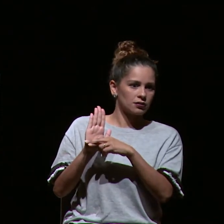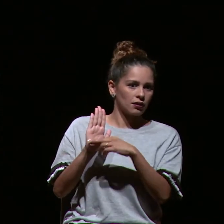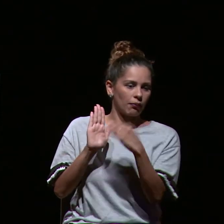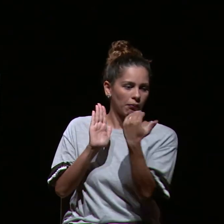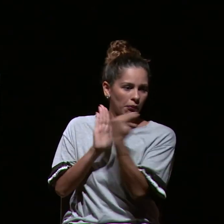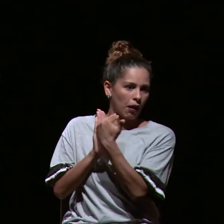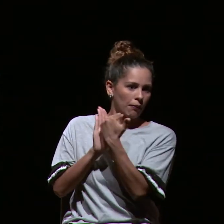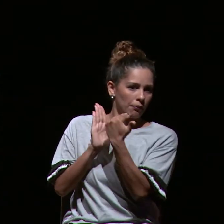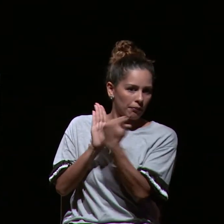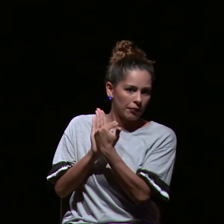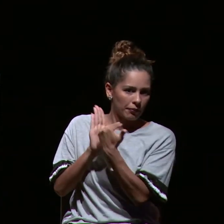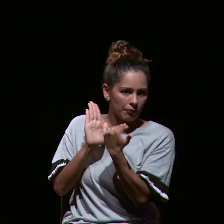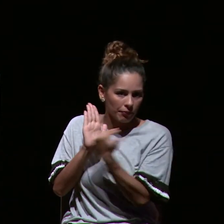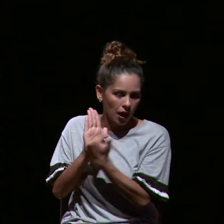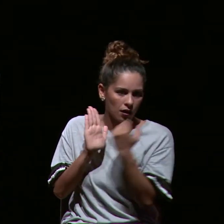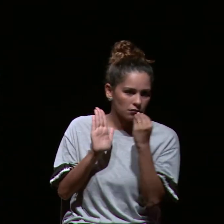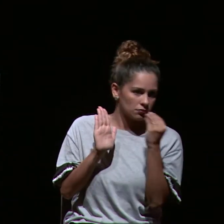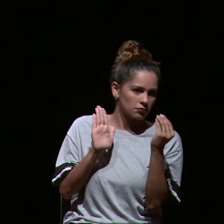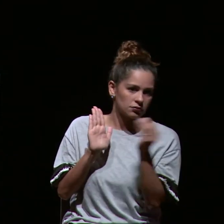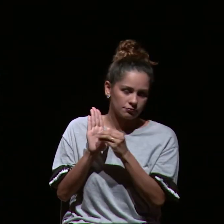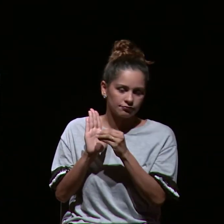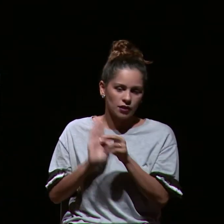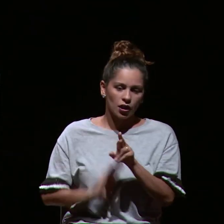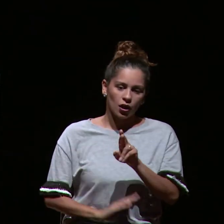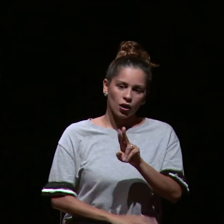mundo. Para Rufino, um pressuposto